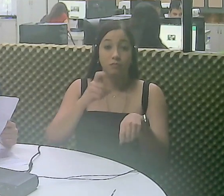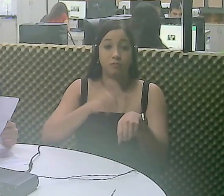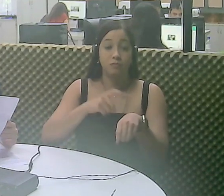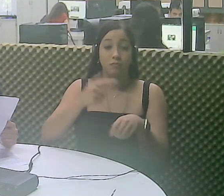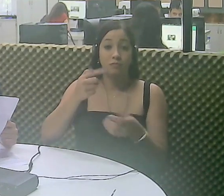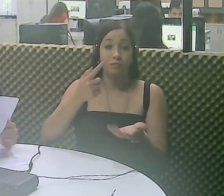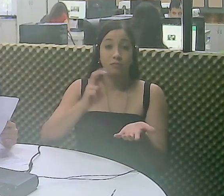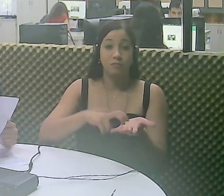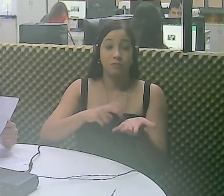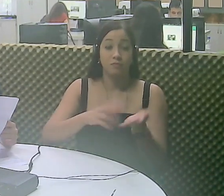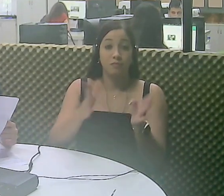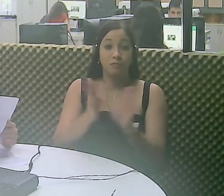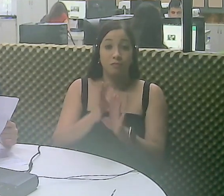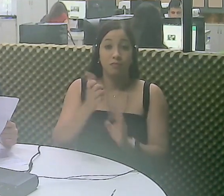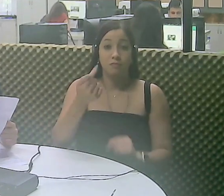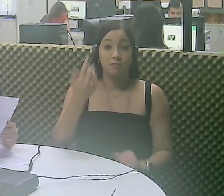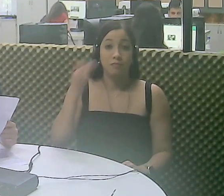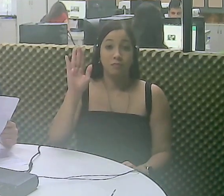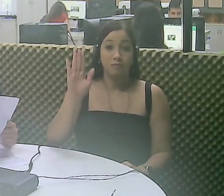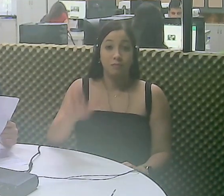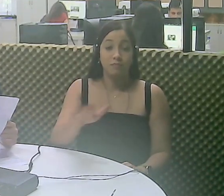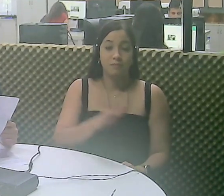manhã às 5h30 da tarde.